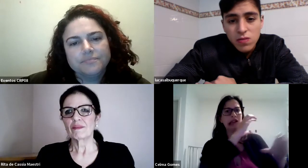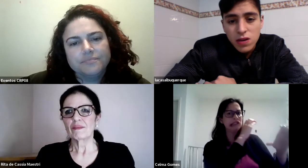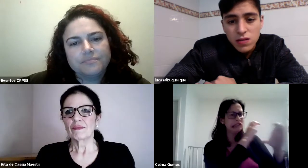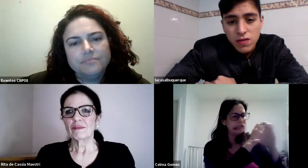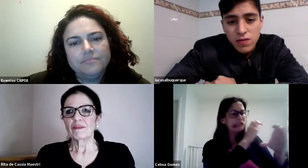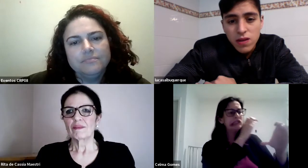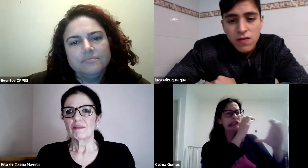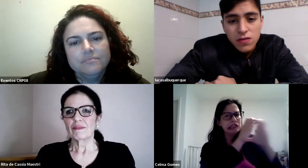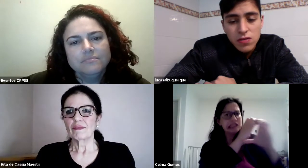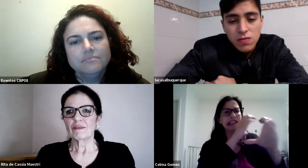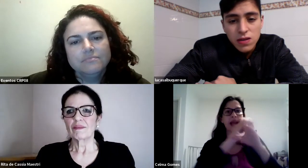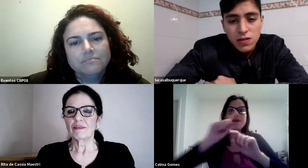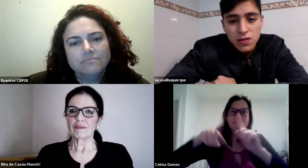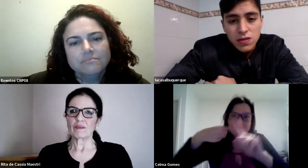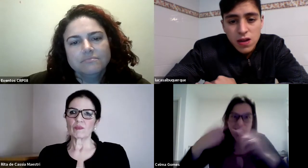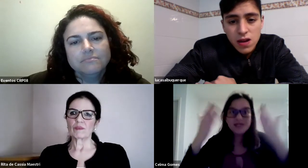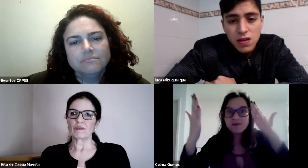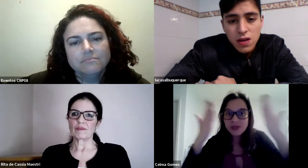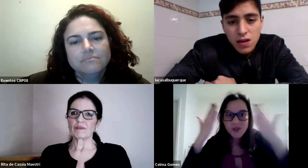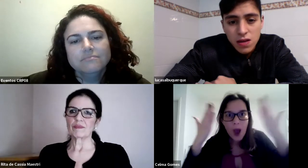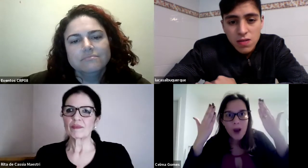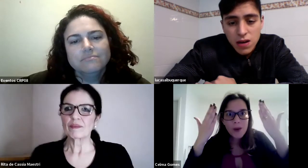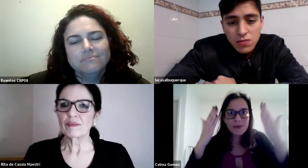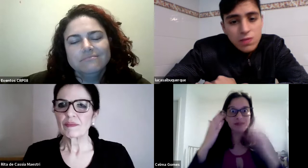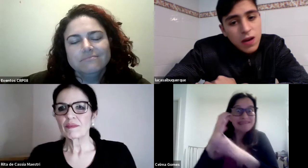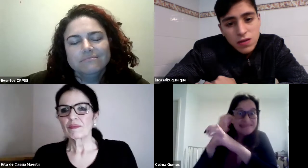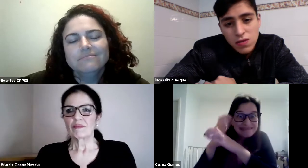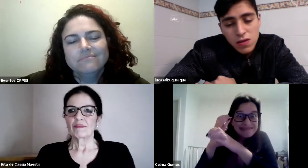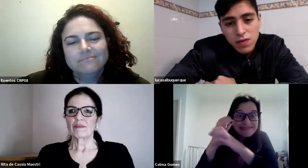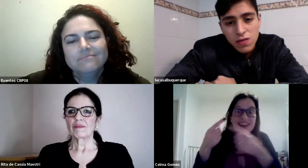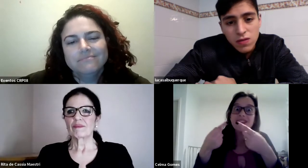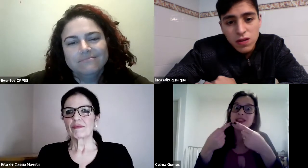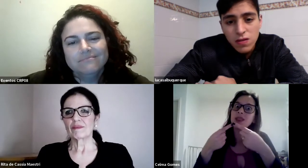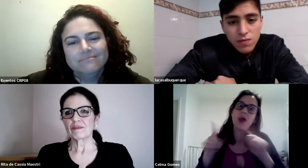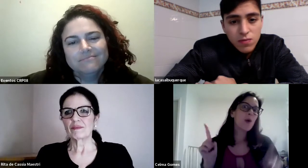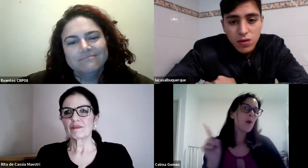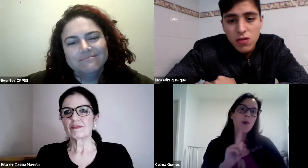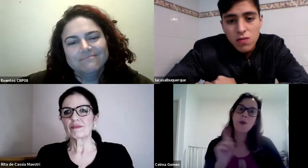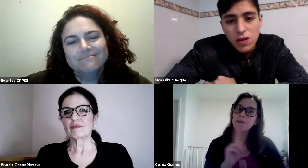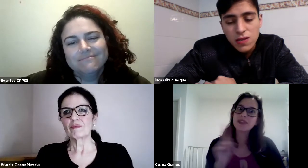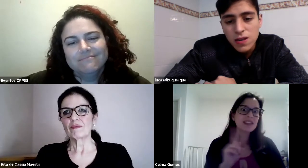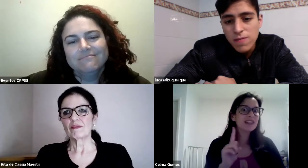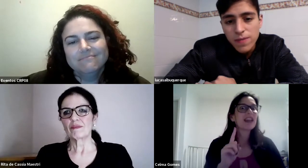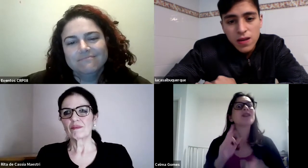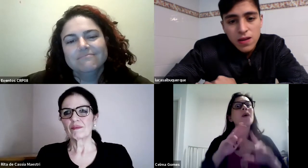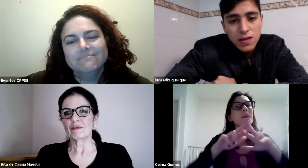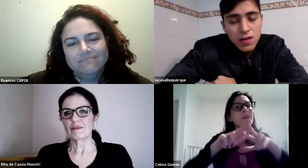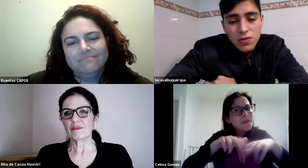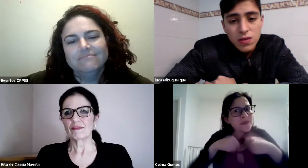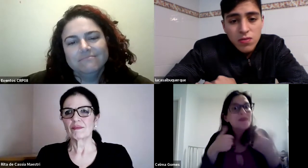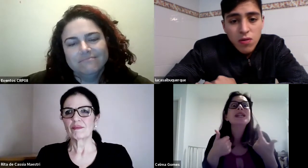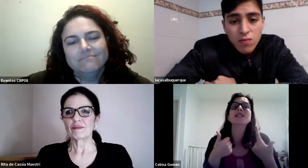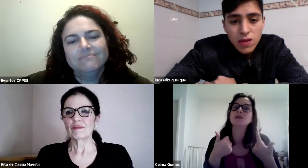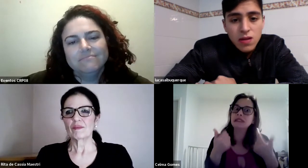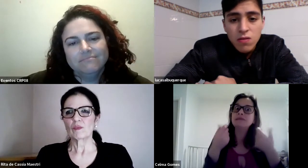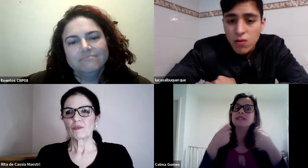falta de comunicação na família, falta de comunicação na sociedade, e mais um espaço onde eu vou ter bloqueio de comunicação. Então, isso